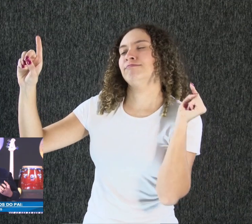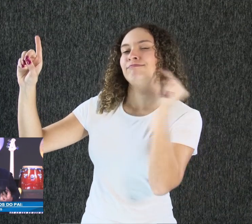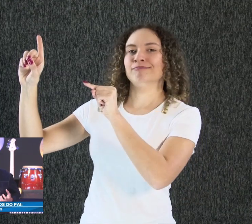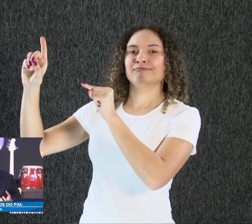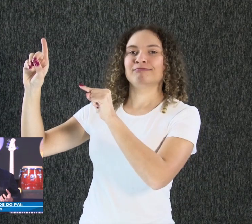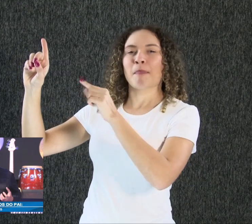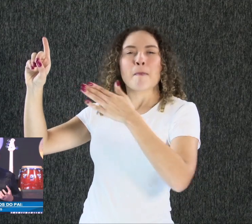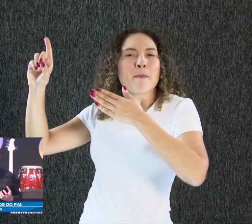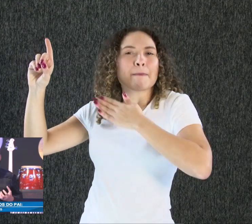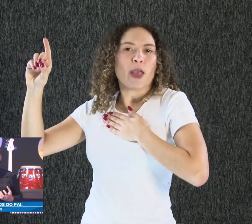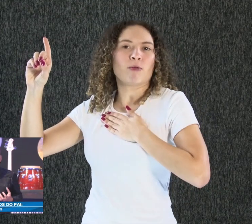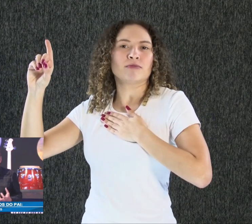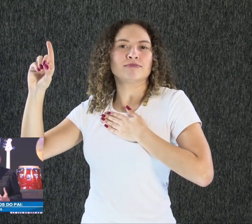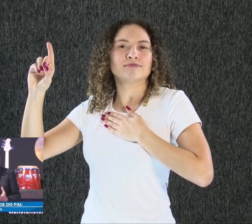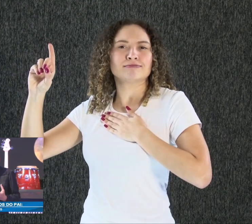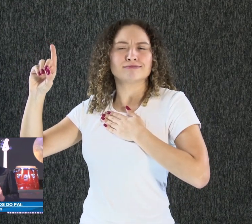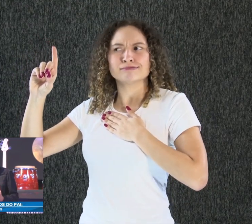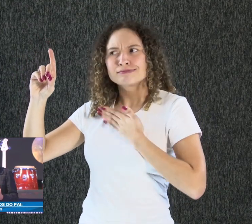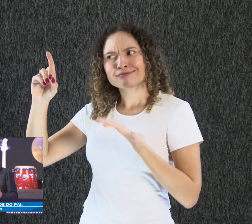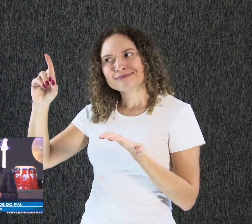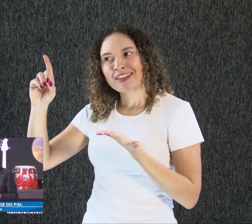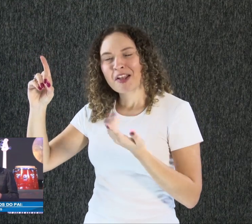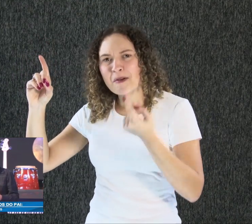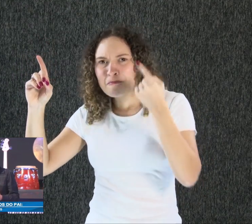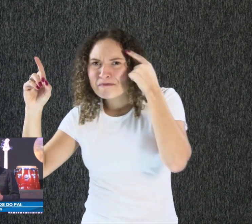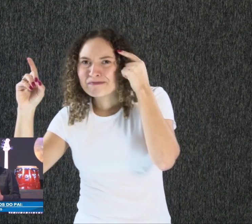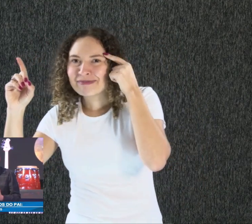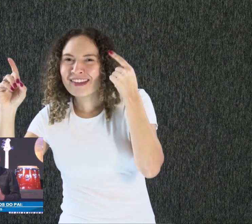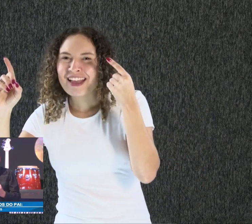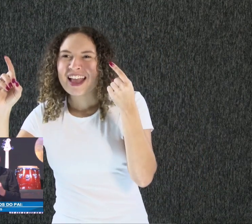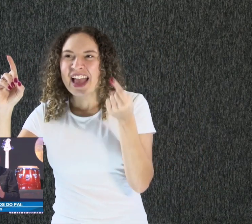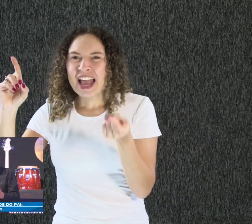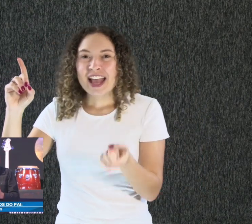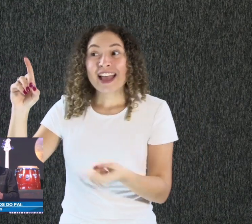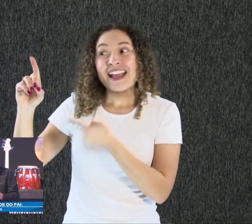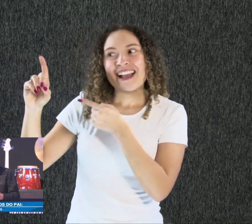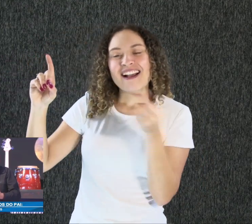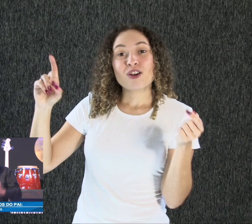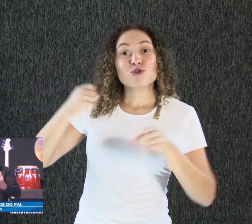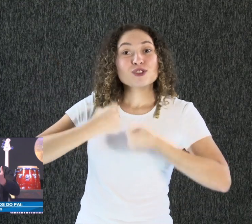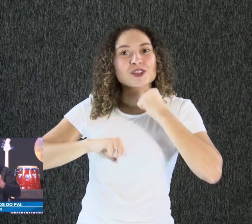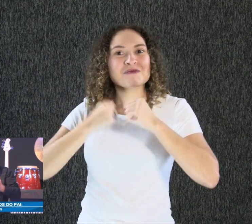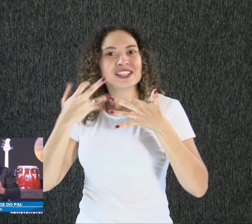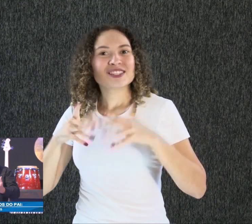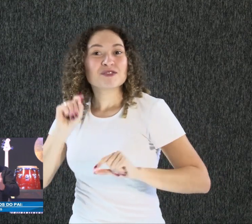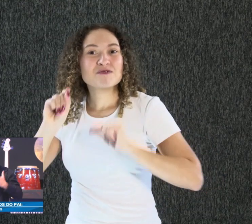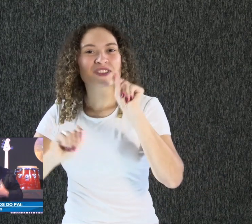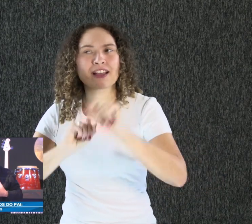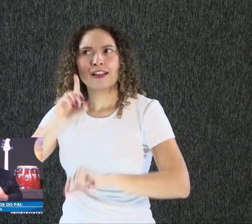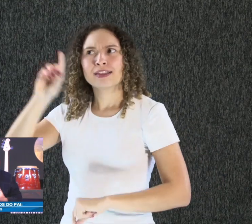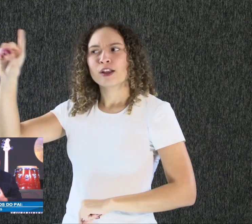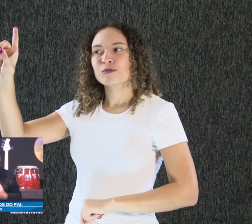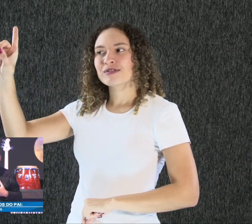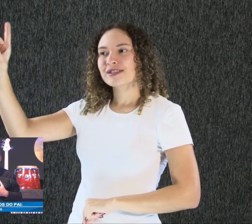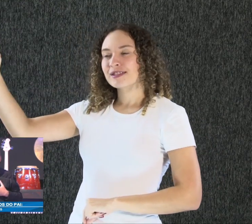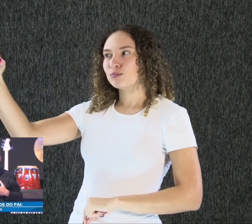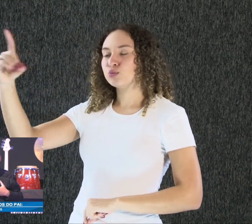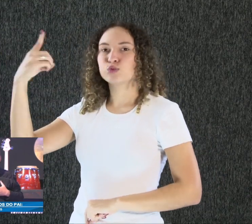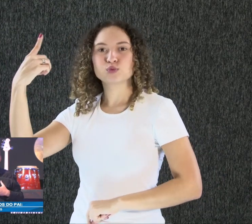meu Deus. É o meu Deus. Agora é interessante que é nessa hora que o salmista traz Deus para a